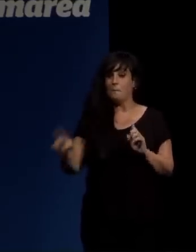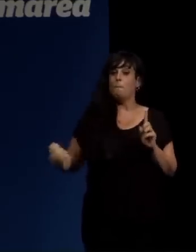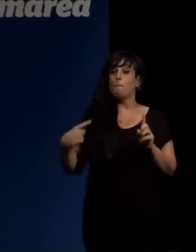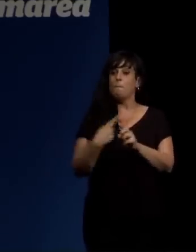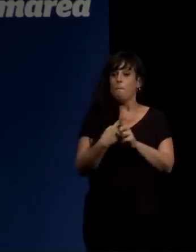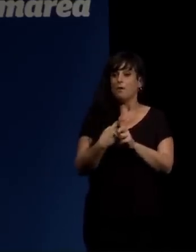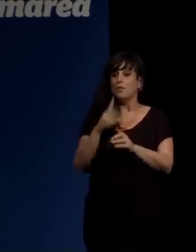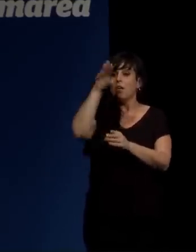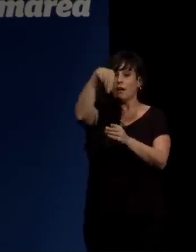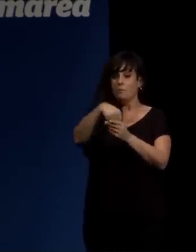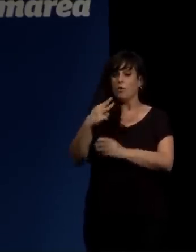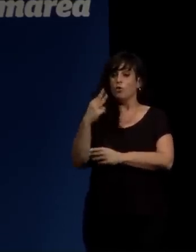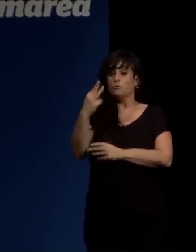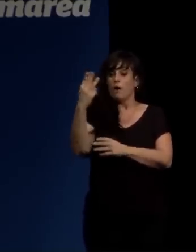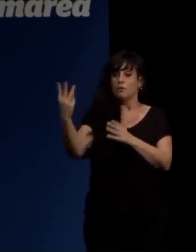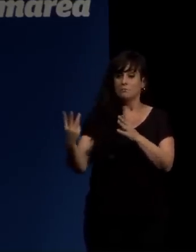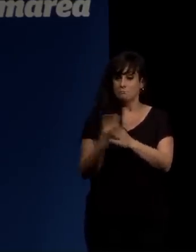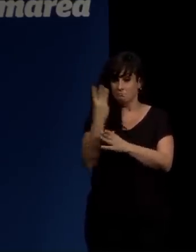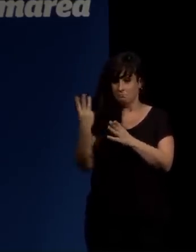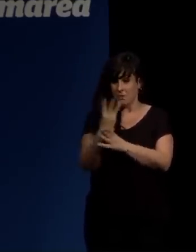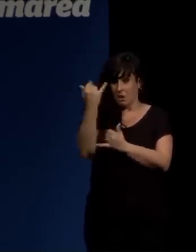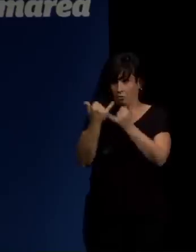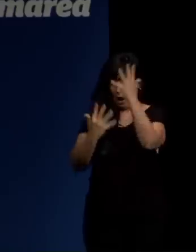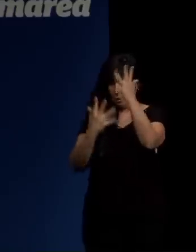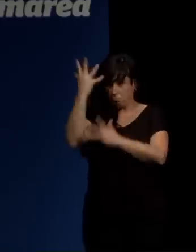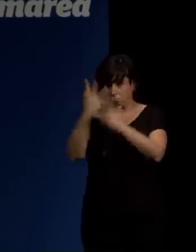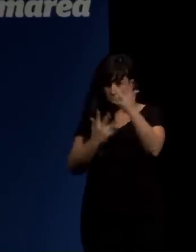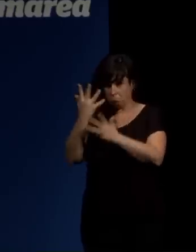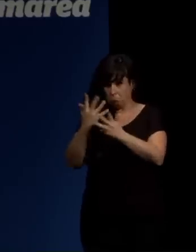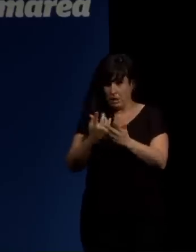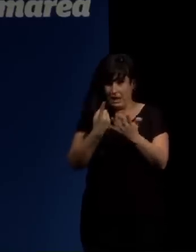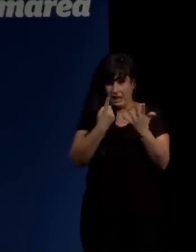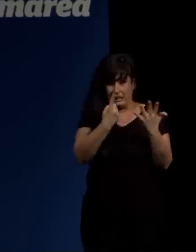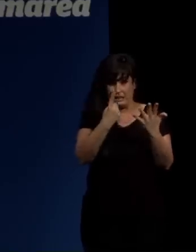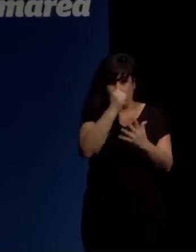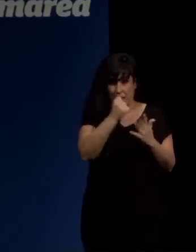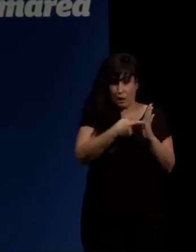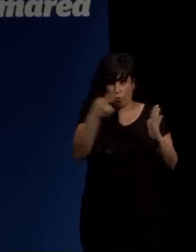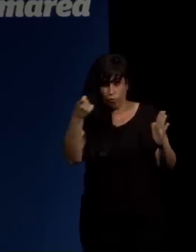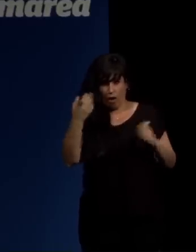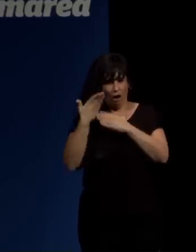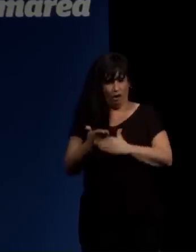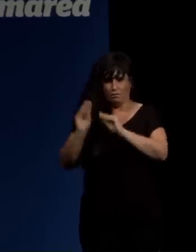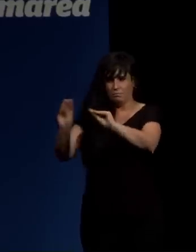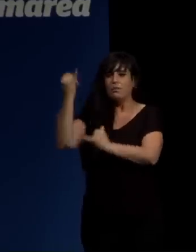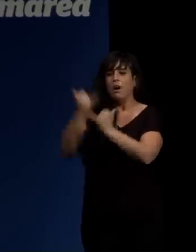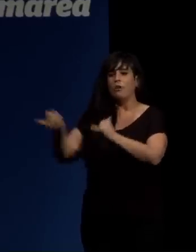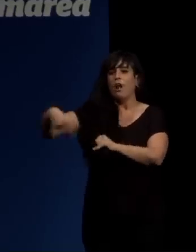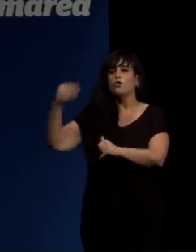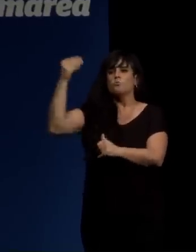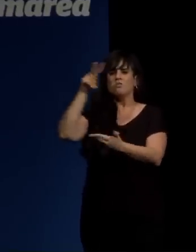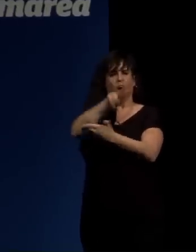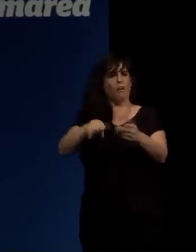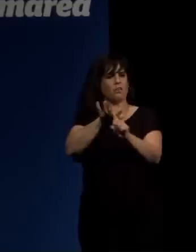e 4 anos do bipartito, pois botadas contas, menos 6 anos todo o resto. E logo resulta que se preguntan como está Galicia